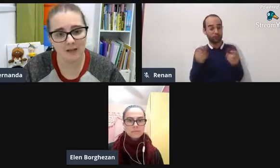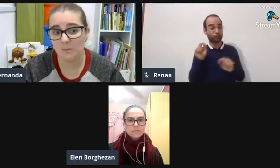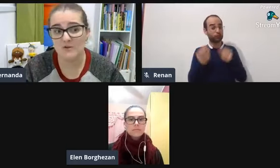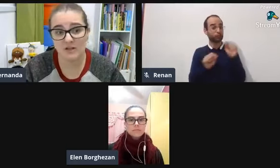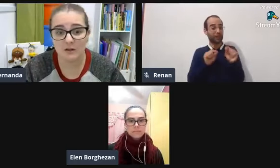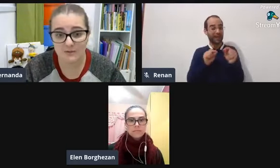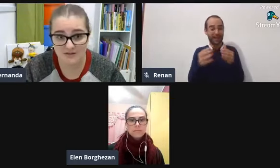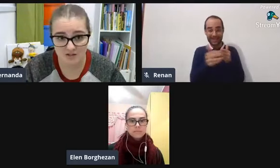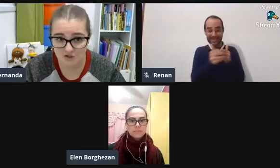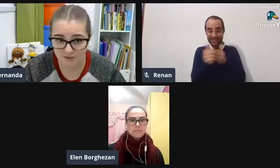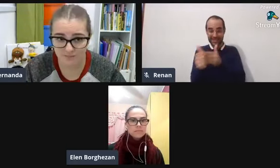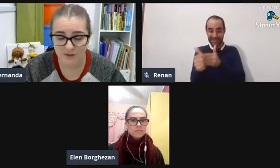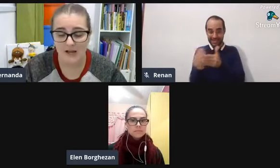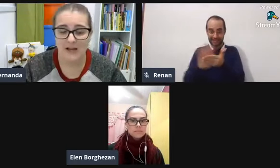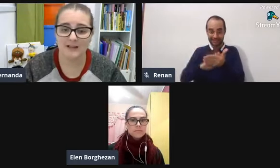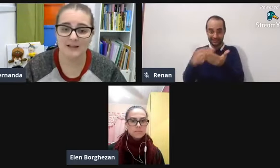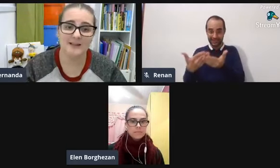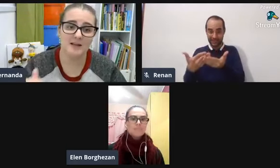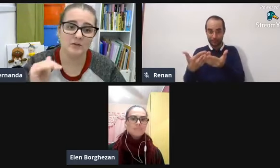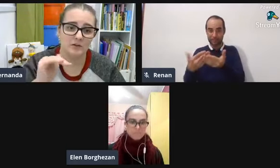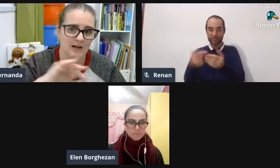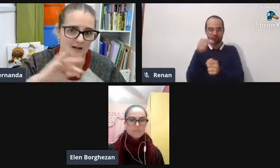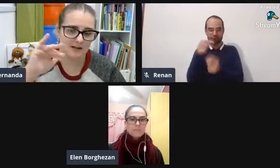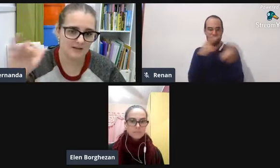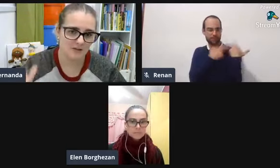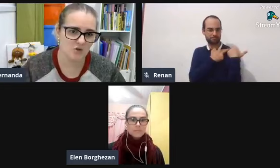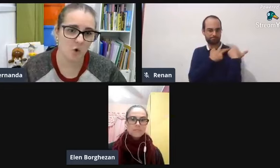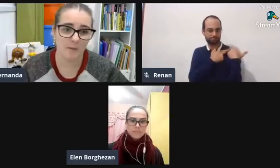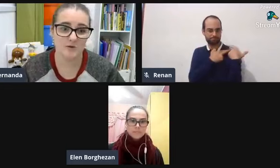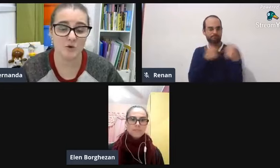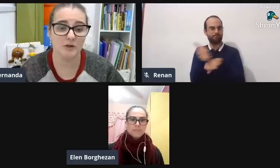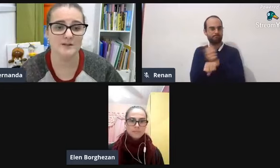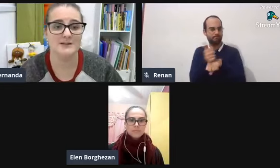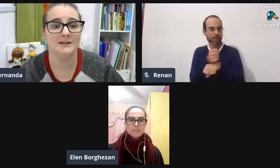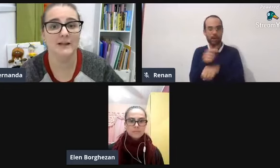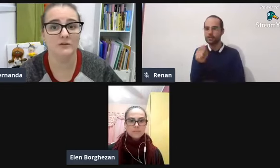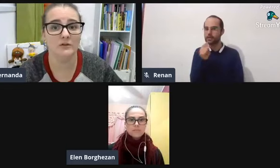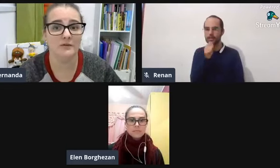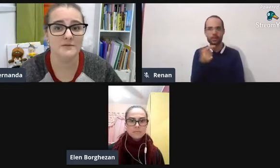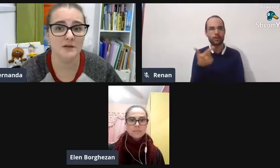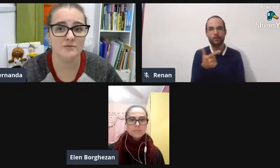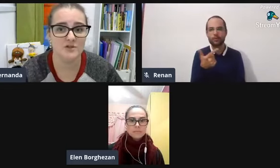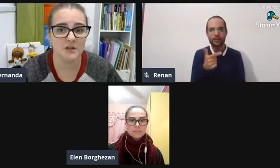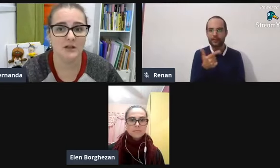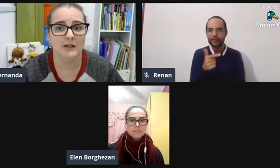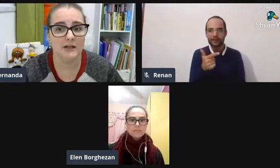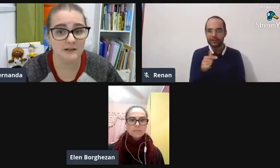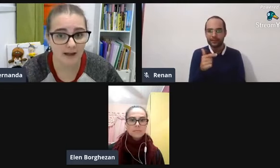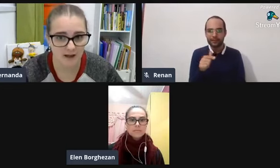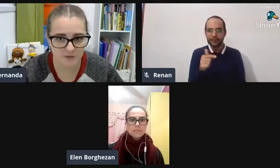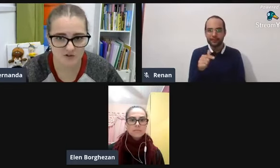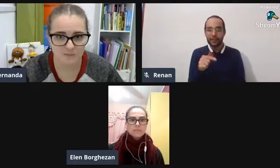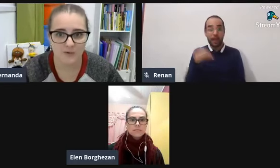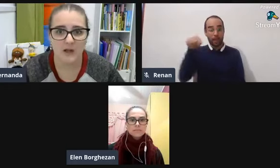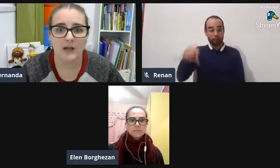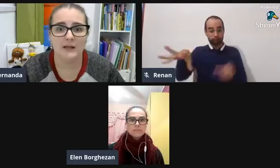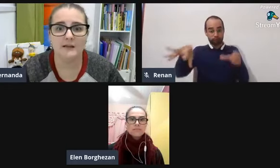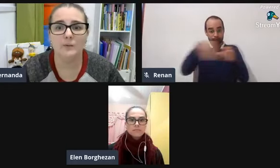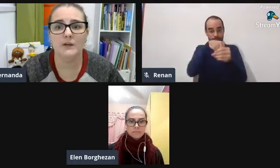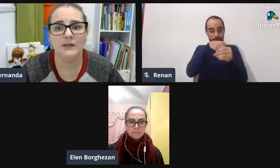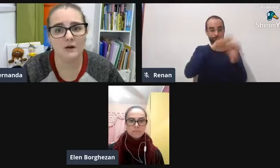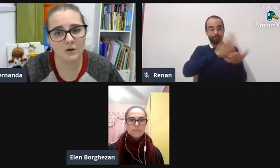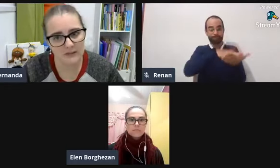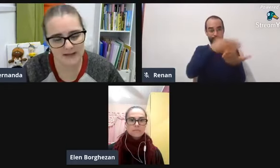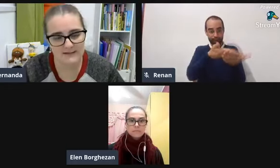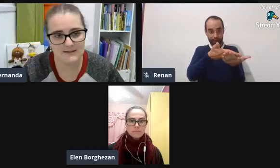guia e intérprete, ela não existe. Ela está dentro da questão das ocupações, dentro da função de intérprete.